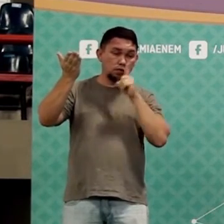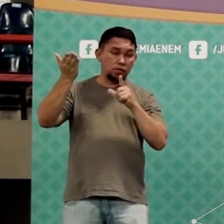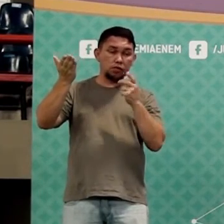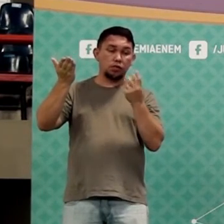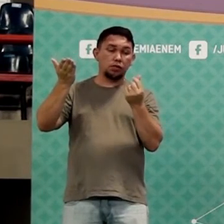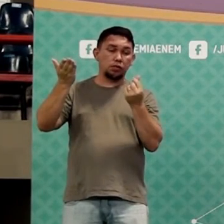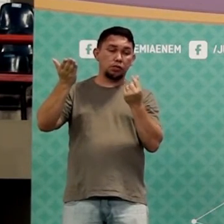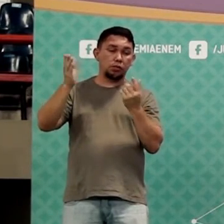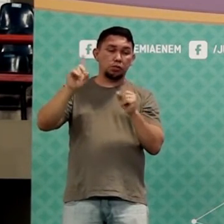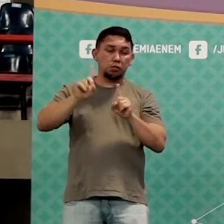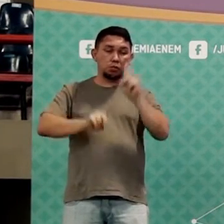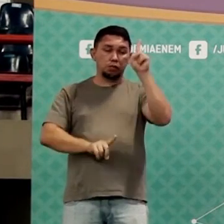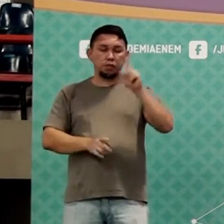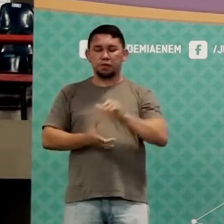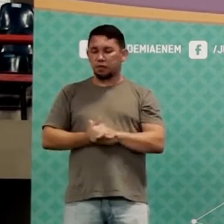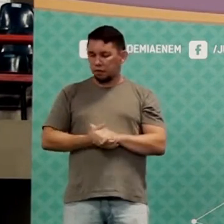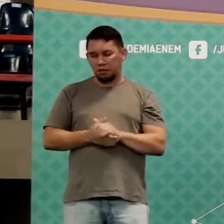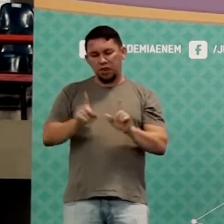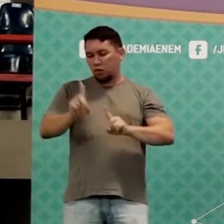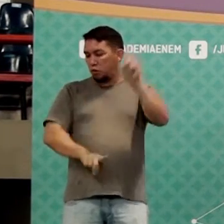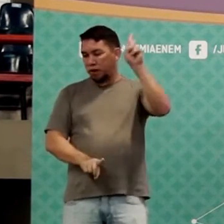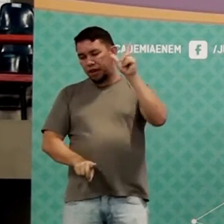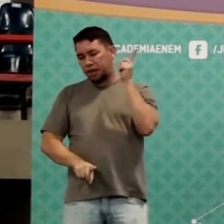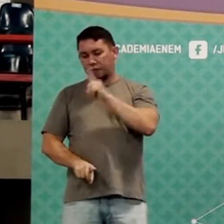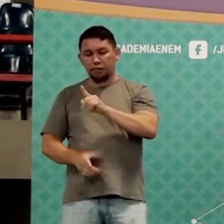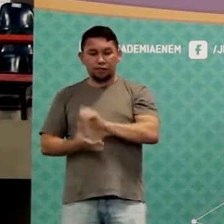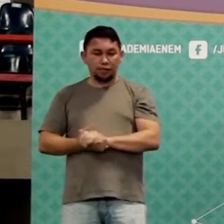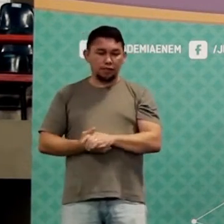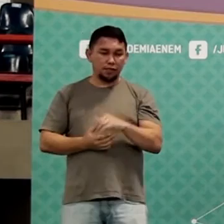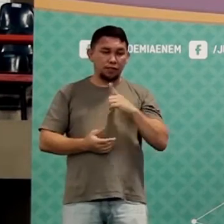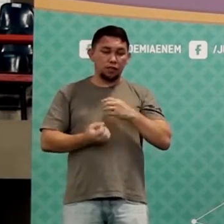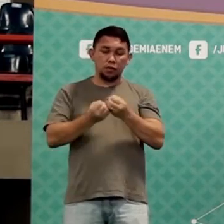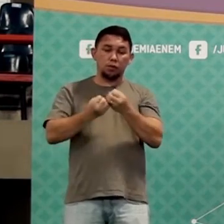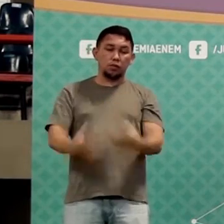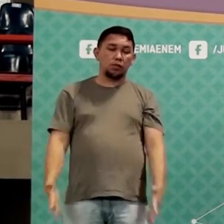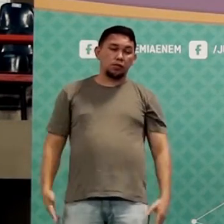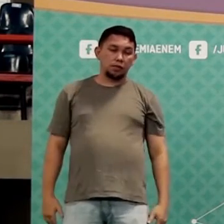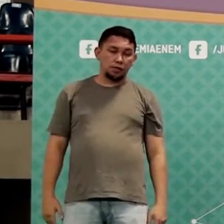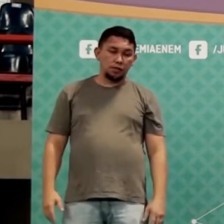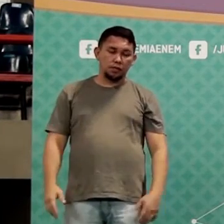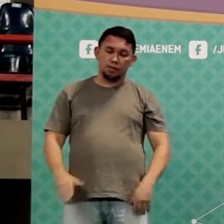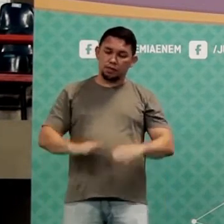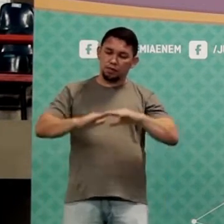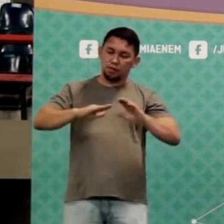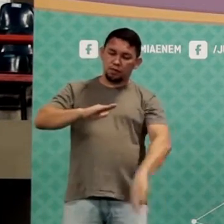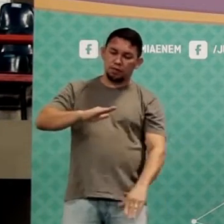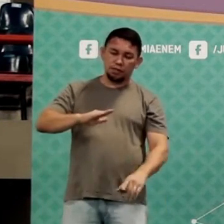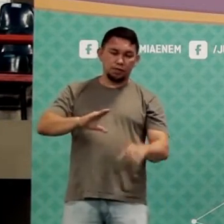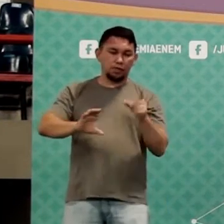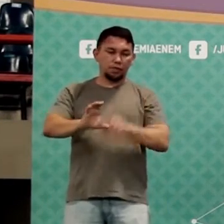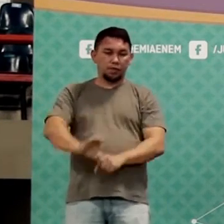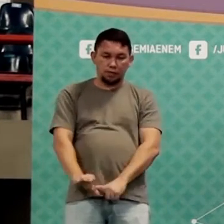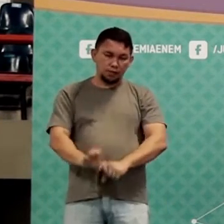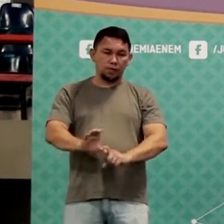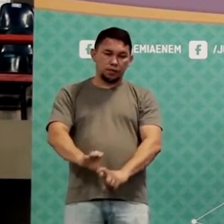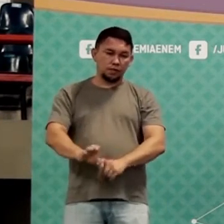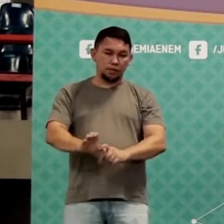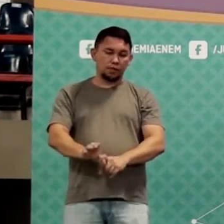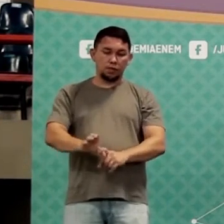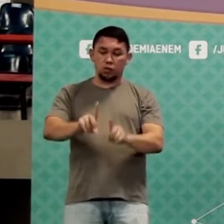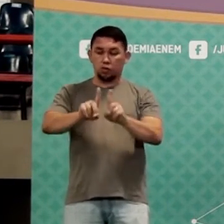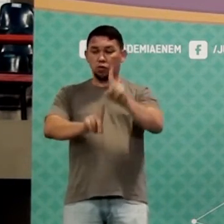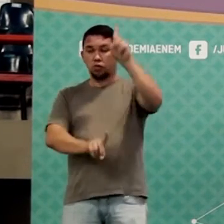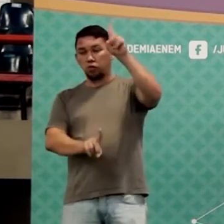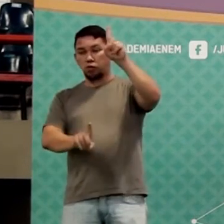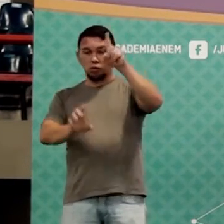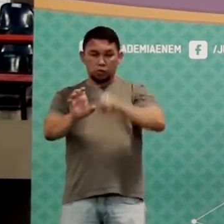nome do superávit? Superávit. Quando você tem prejuízo, como é o nome? Déficit. O superávit